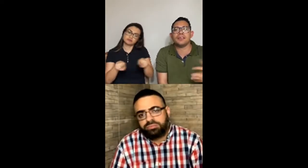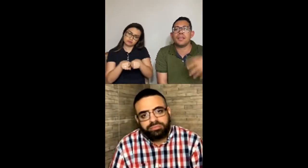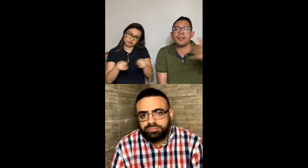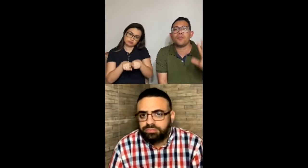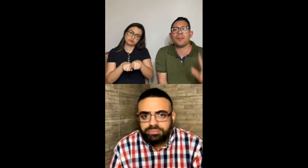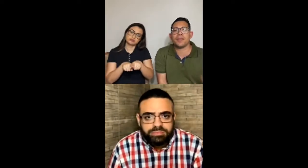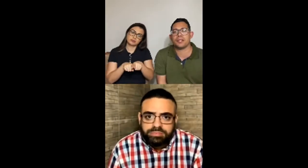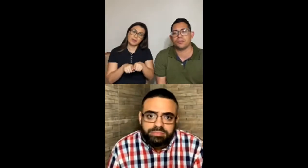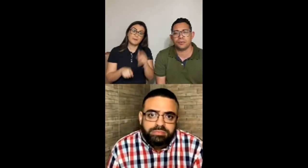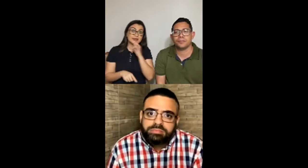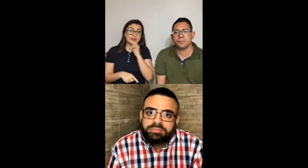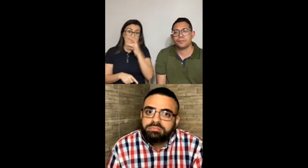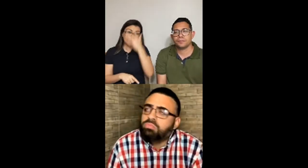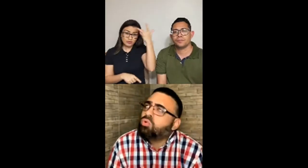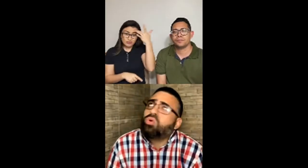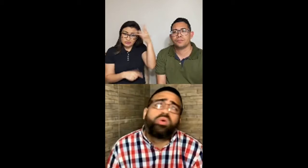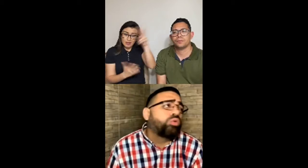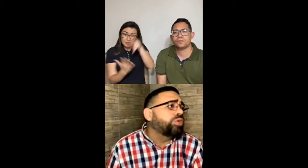é semi-analfabeto.